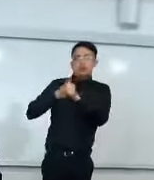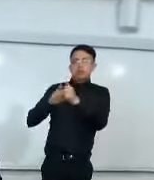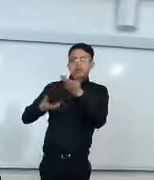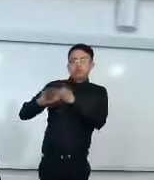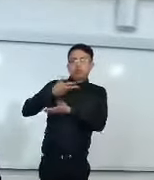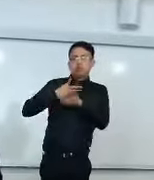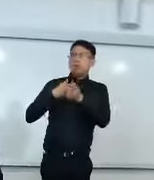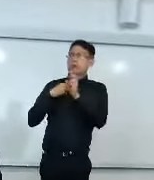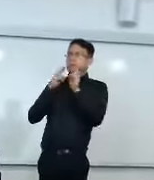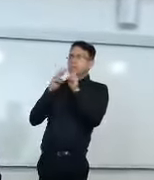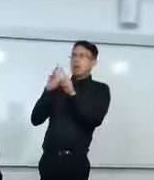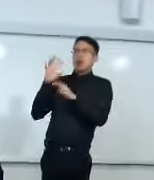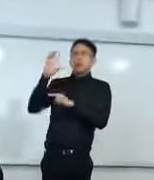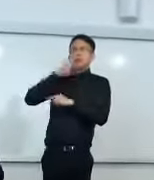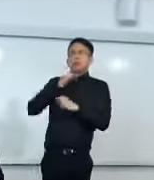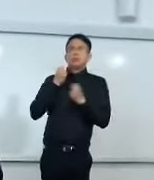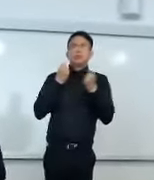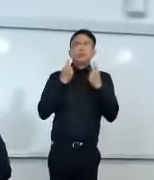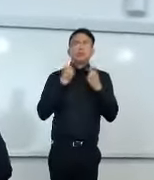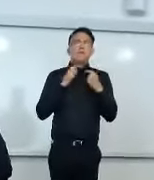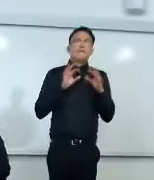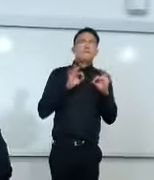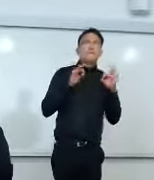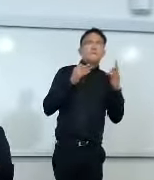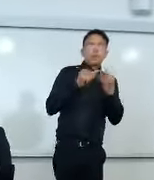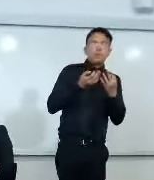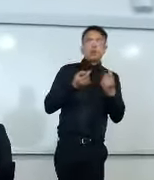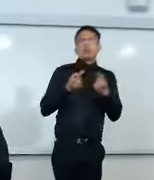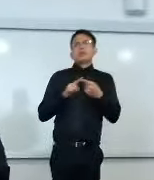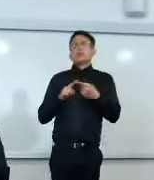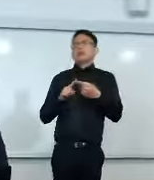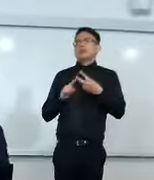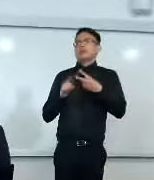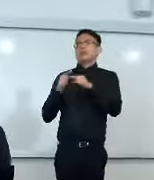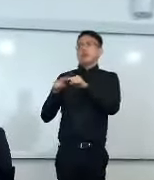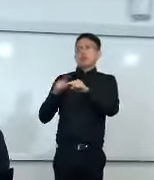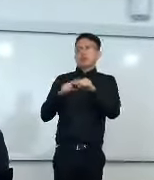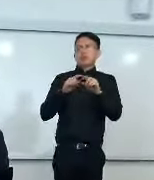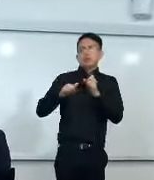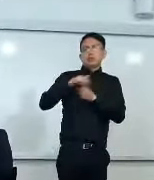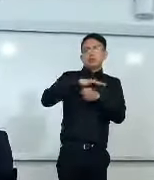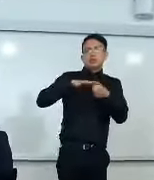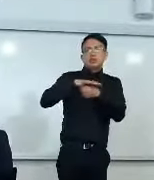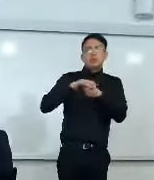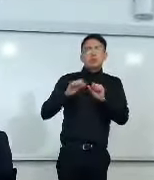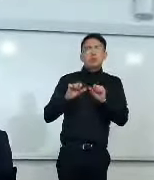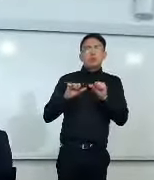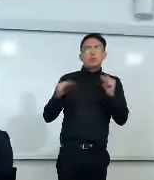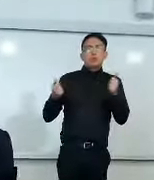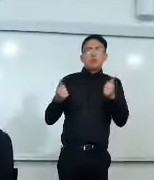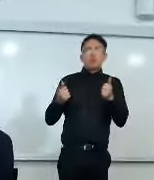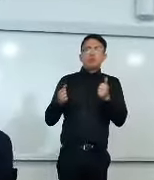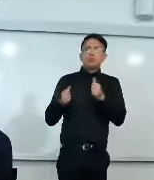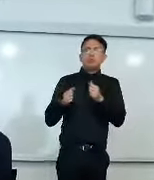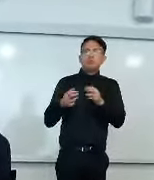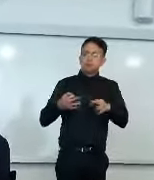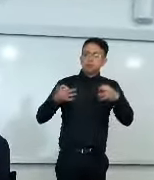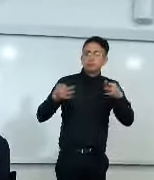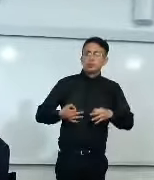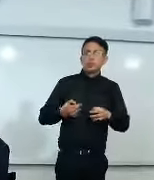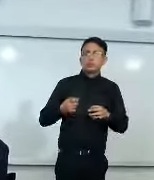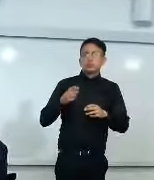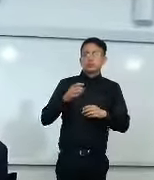corresponsabilidad, también desde las familias, desde los distintos sectores, cómo se garantizan estos derechos sexuales y reproductivos de las personas con